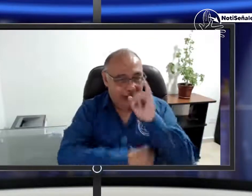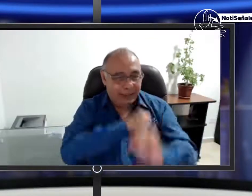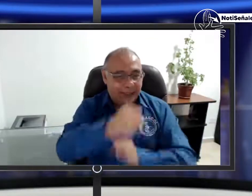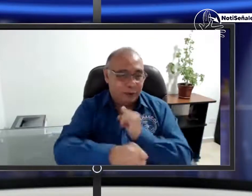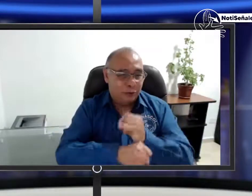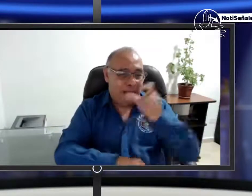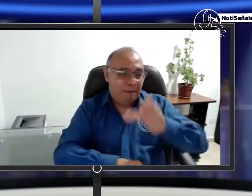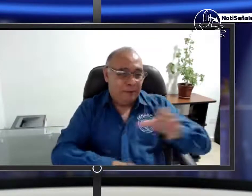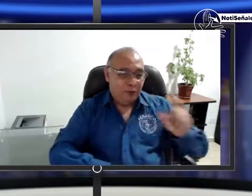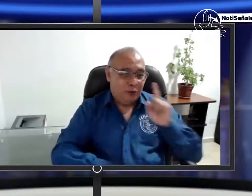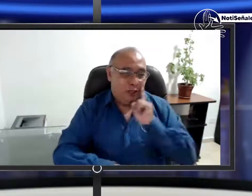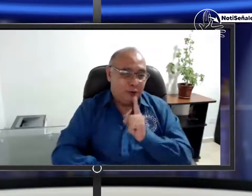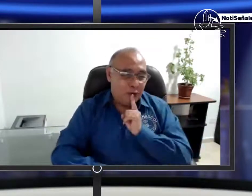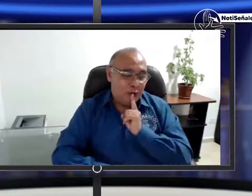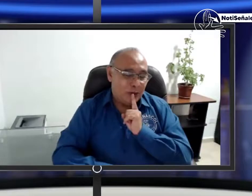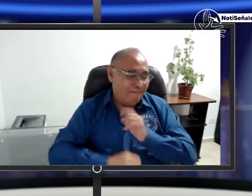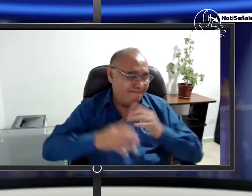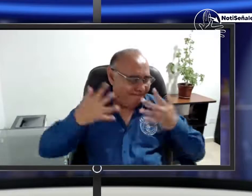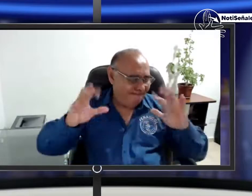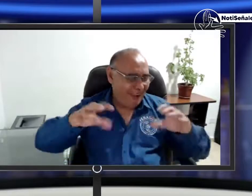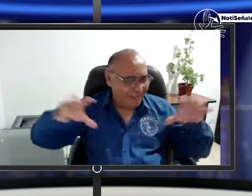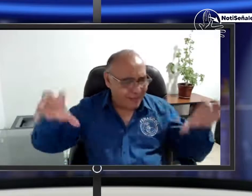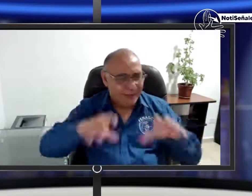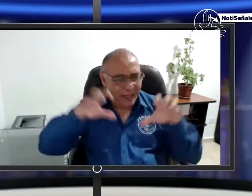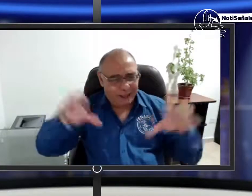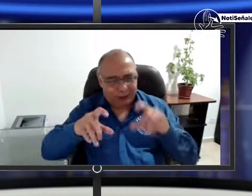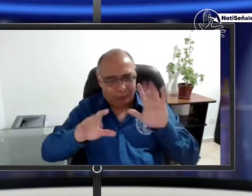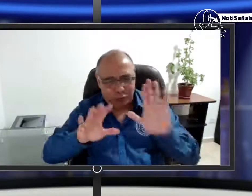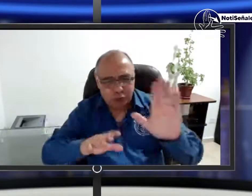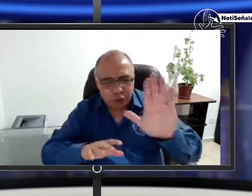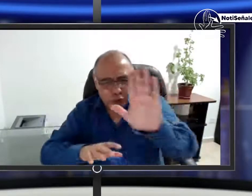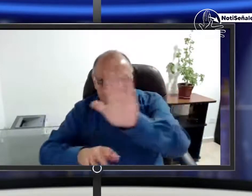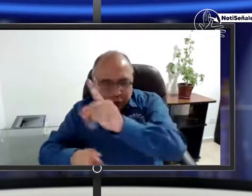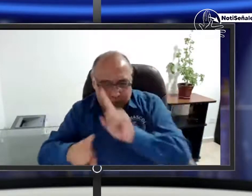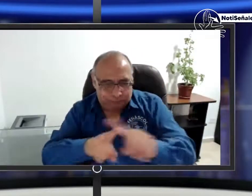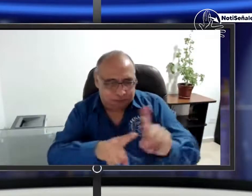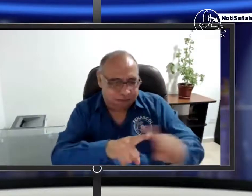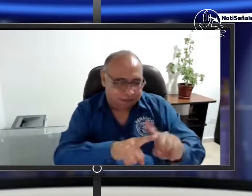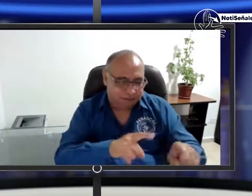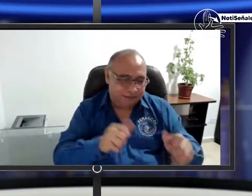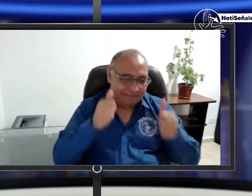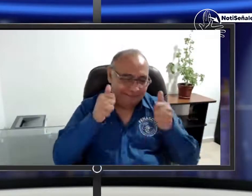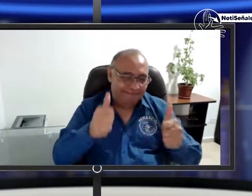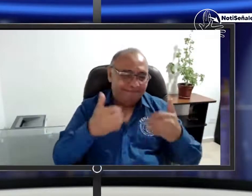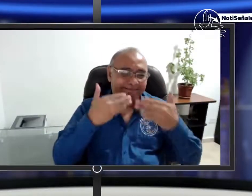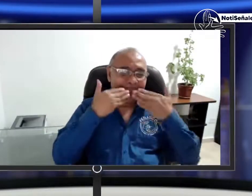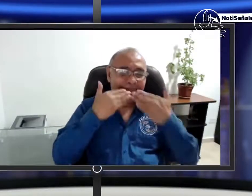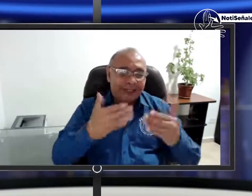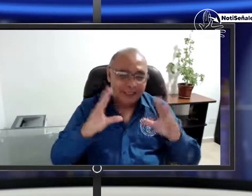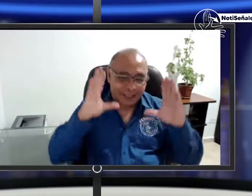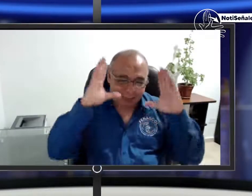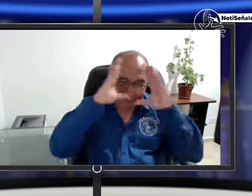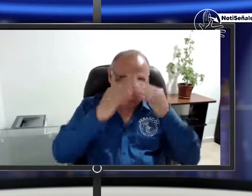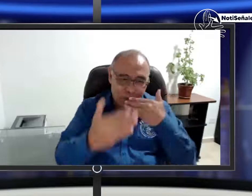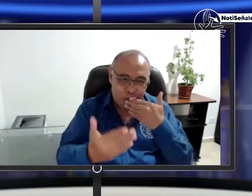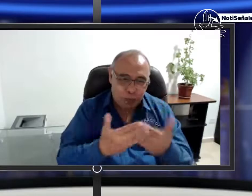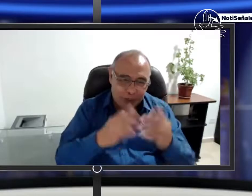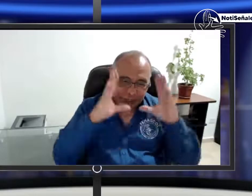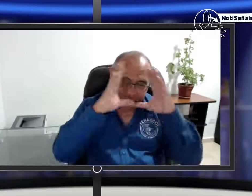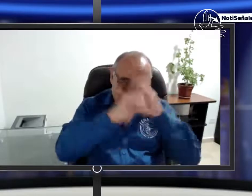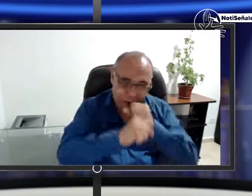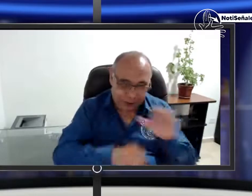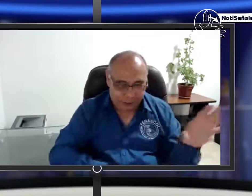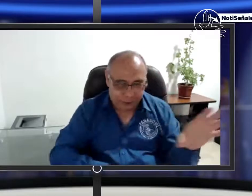y ánimo prepárense para esta semana internacional de las personas sordas que tendrán muchas actividades los esperamos